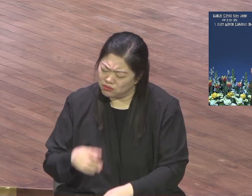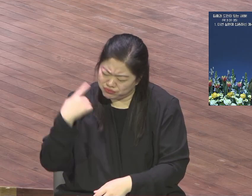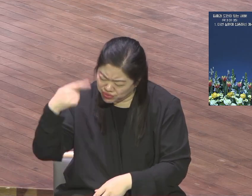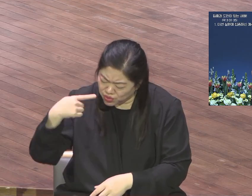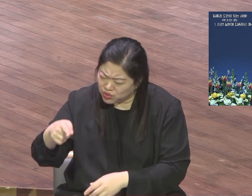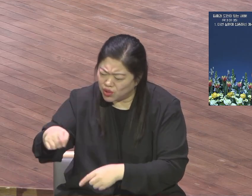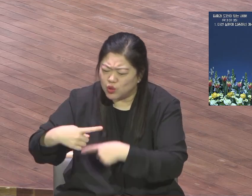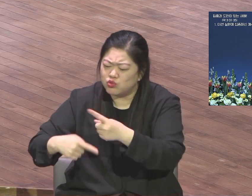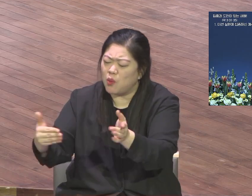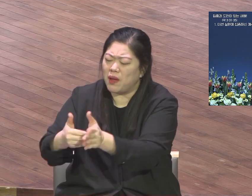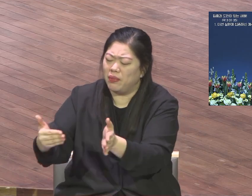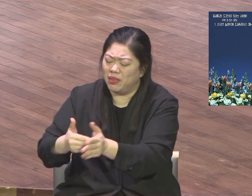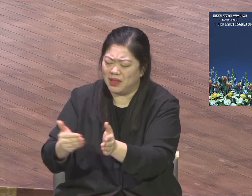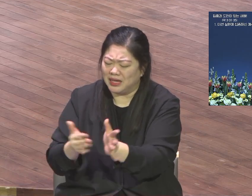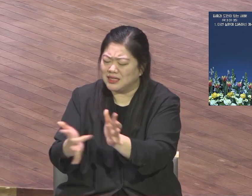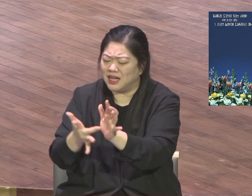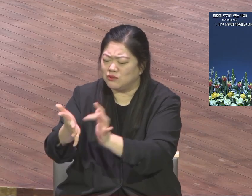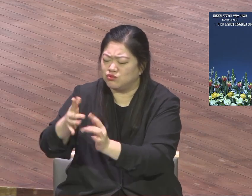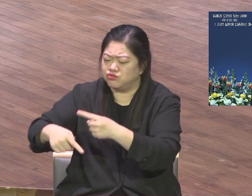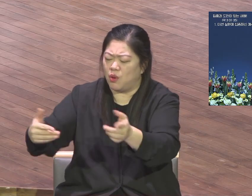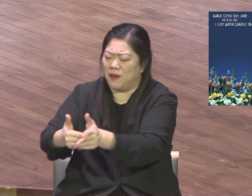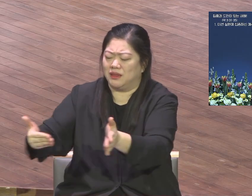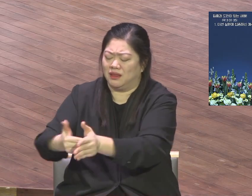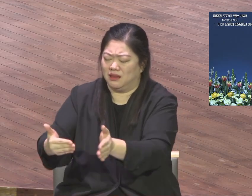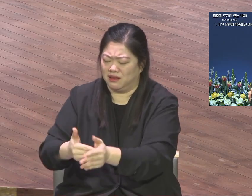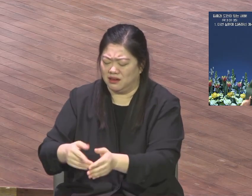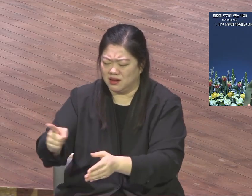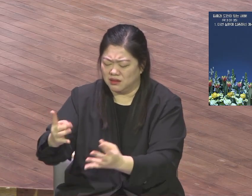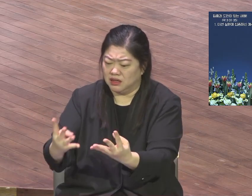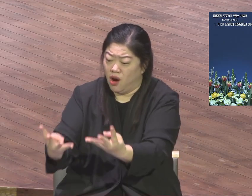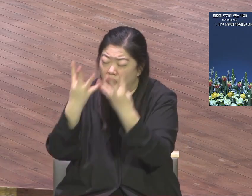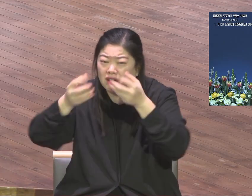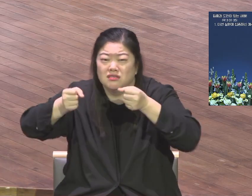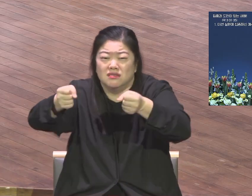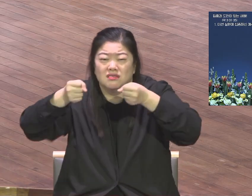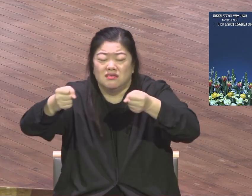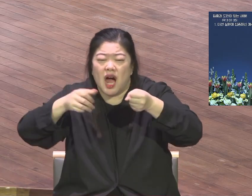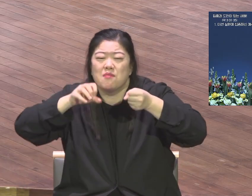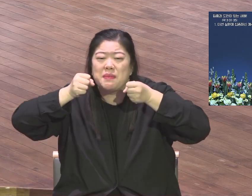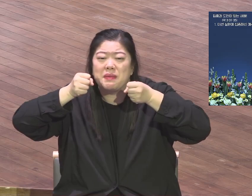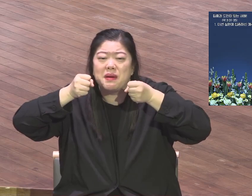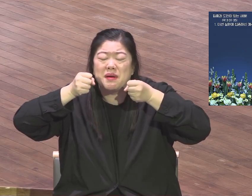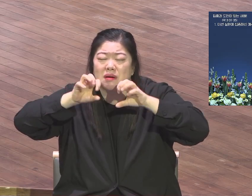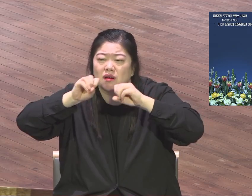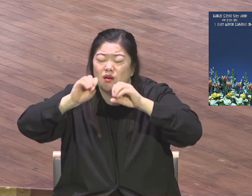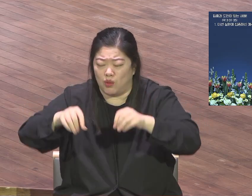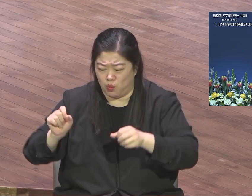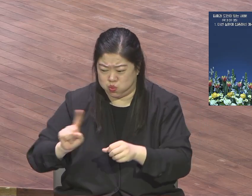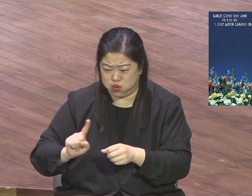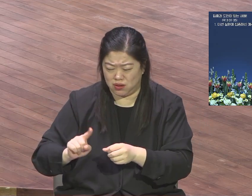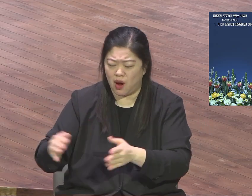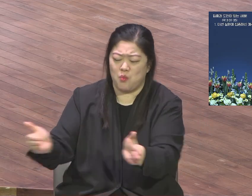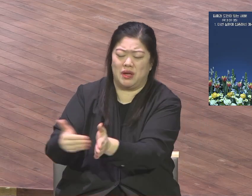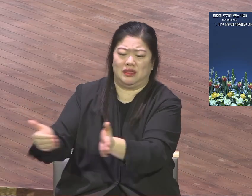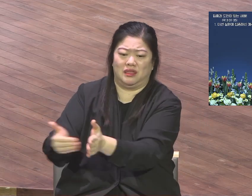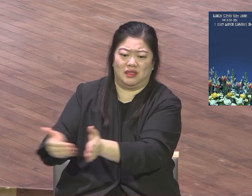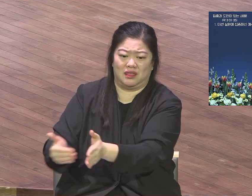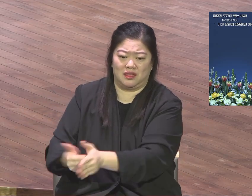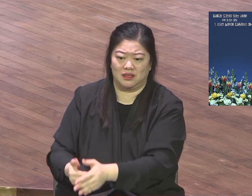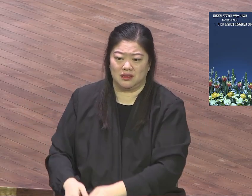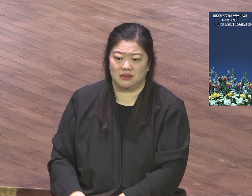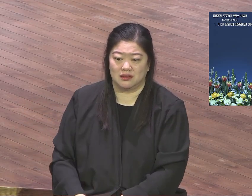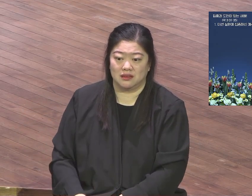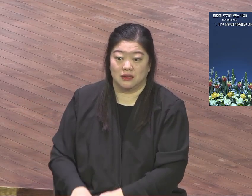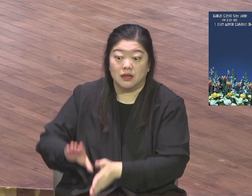그랬죠. 알아듣지도 못하는 영적 십자가 복음 바울 향해서 너 미쳤구나 그렇게 외쳤어요. 이때 사도